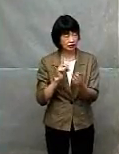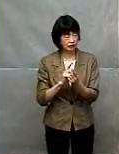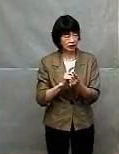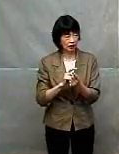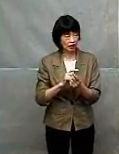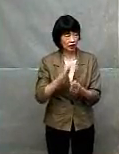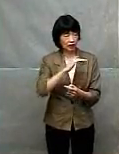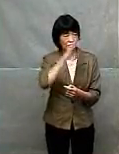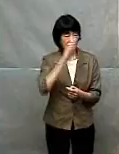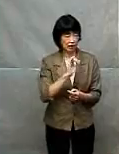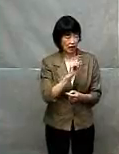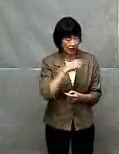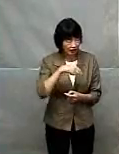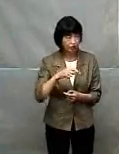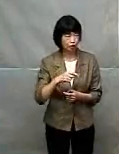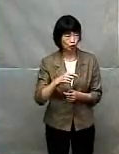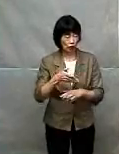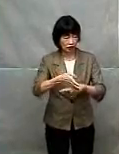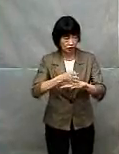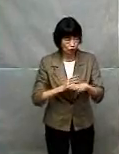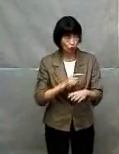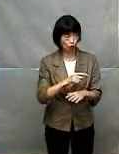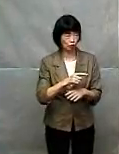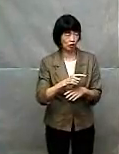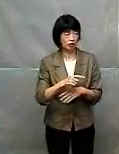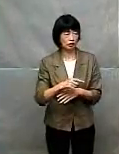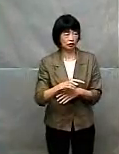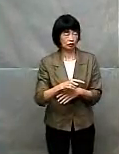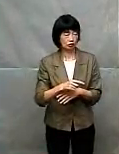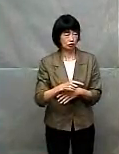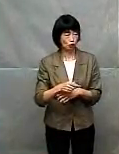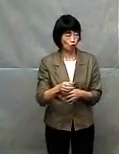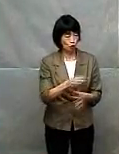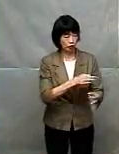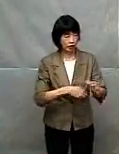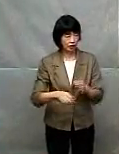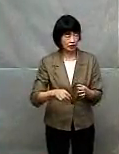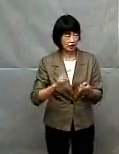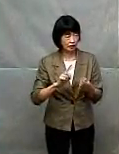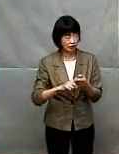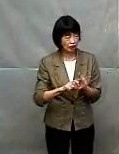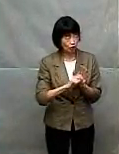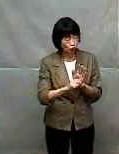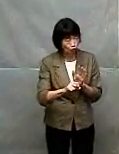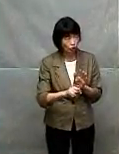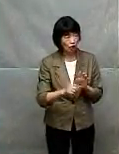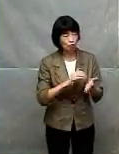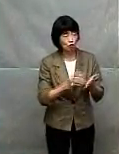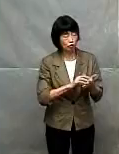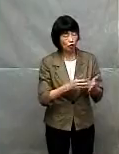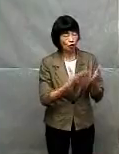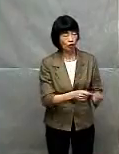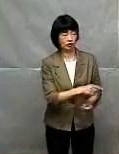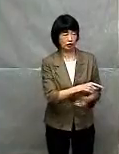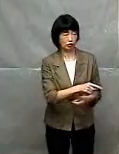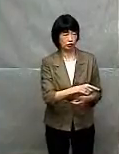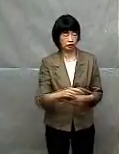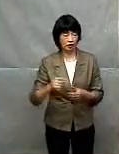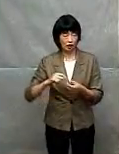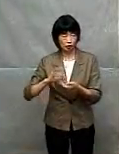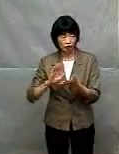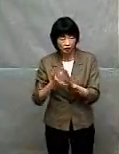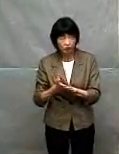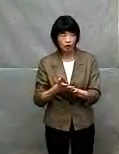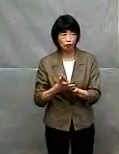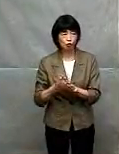はそういう経済効果や整備、費用の見込みをもうとっくに算出しているんで、 県としても出したらどうですかということを